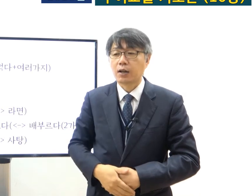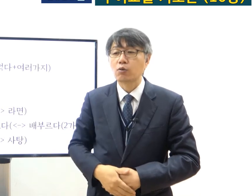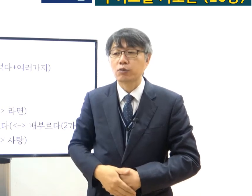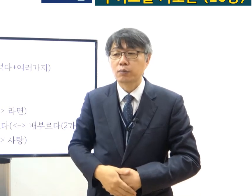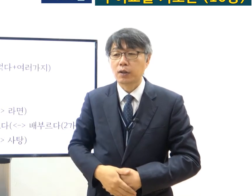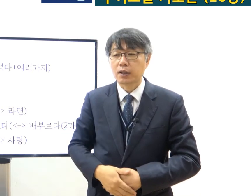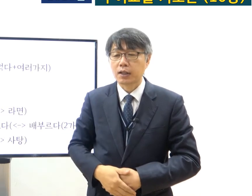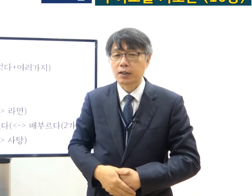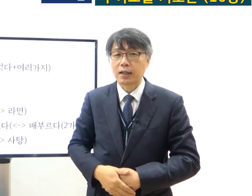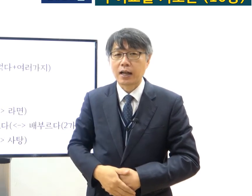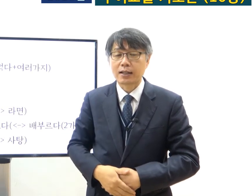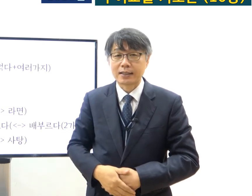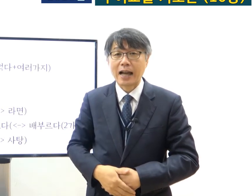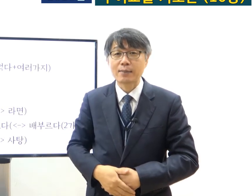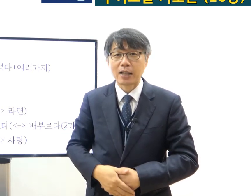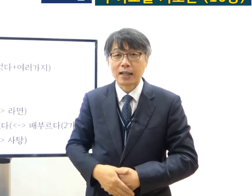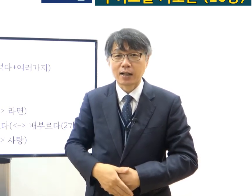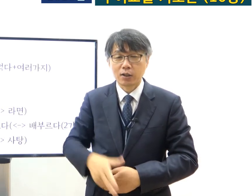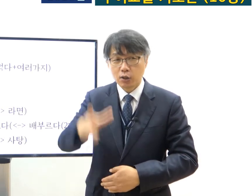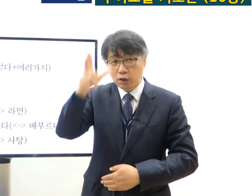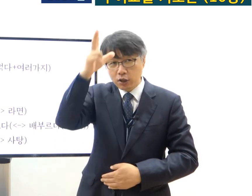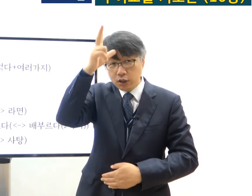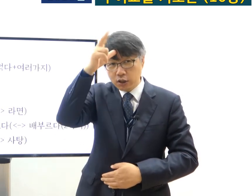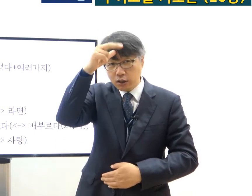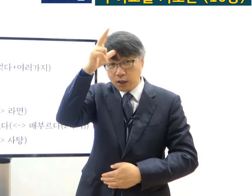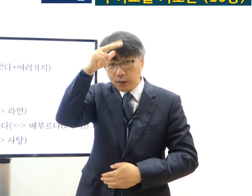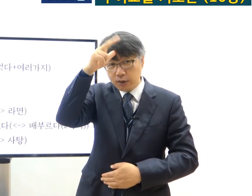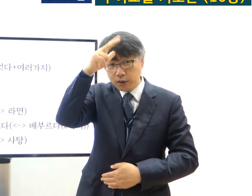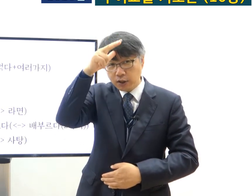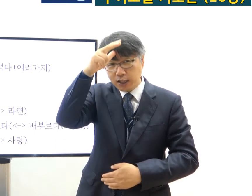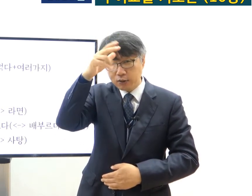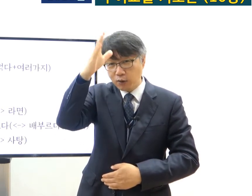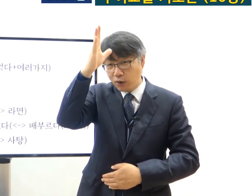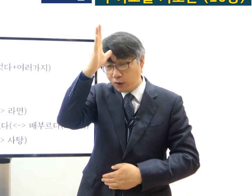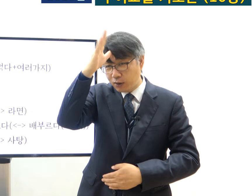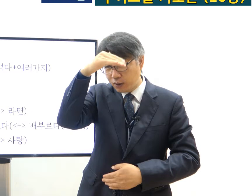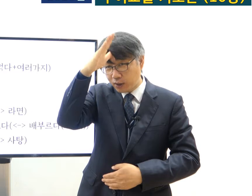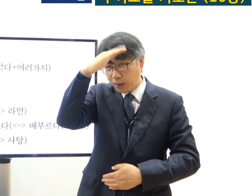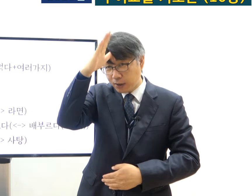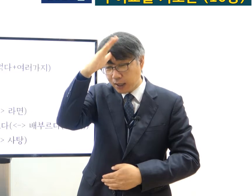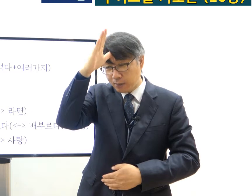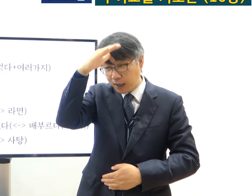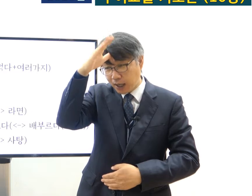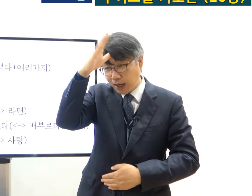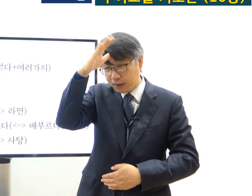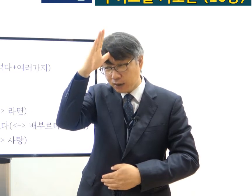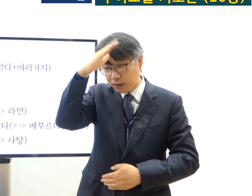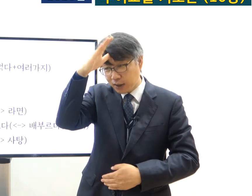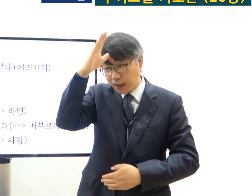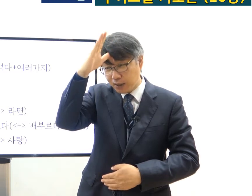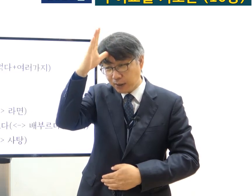국수 이렇게 닭입니다. 닭. 이렇게 하면 경찰이고요. 이렇게 하면 닭입니다. 닭. 이게 헷갈리면 안